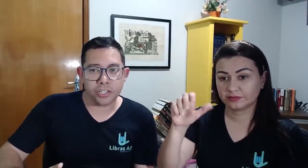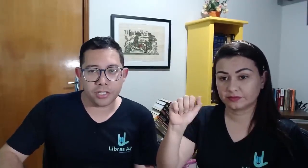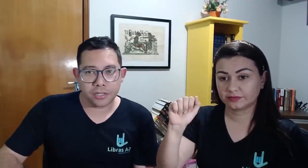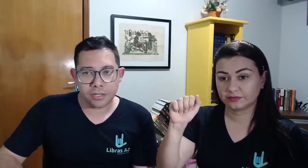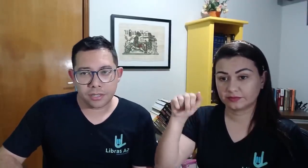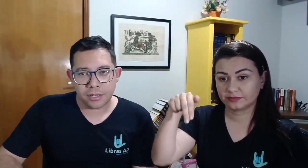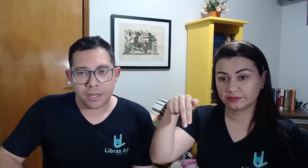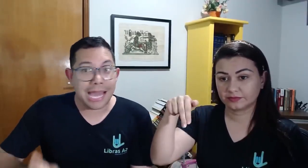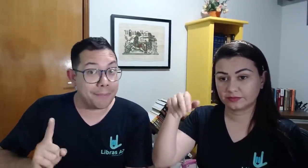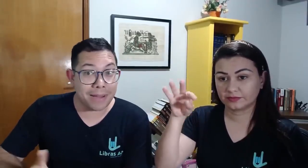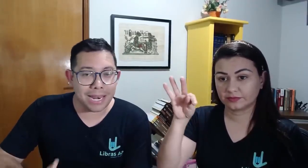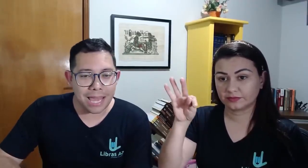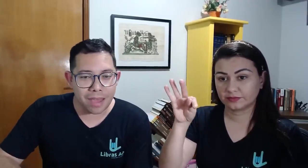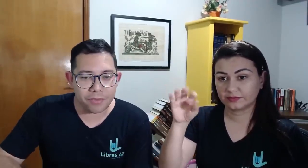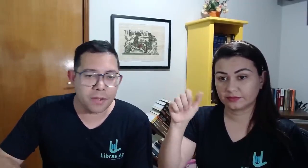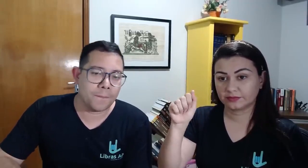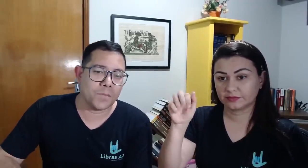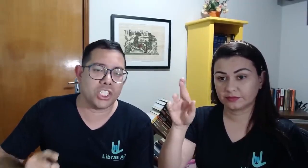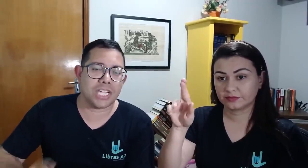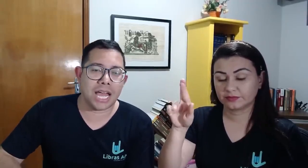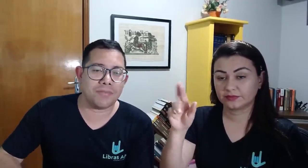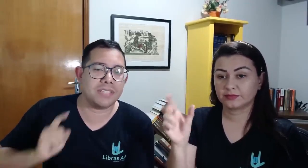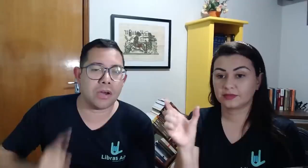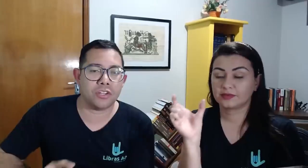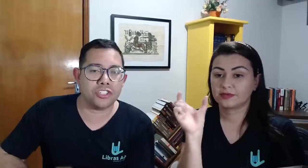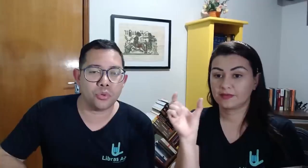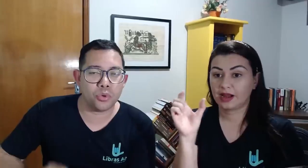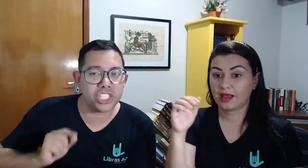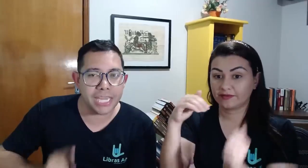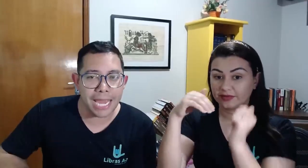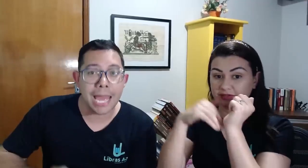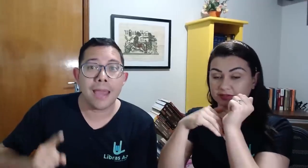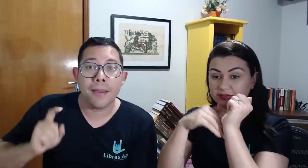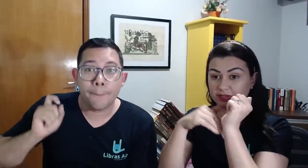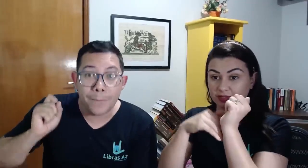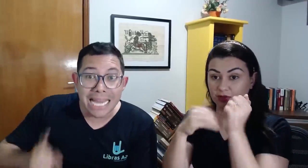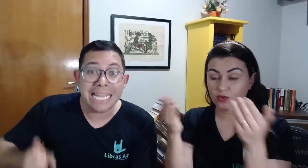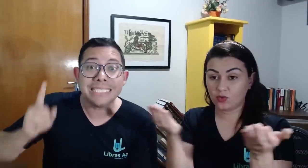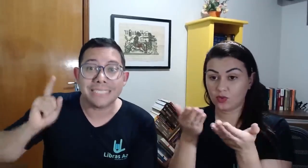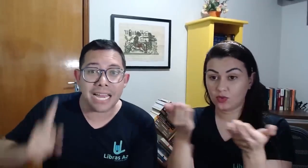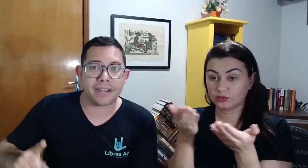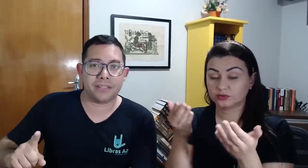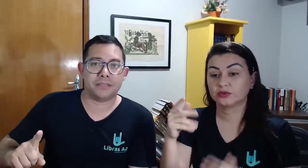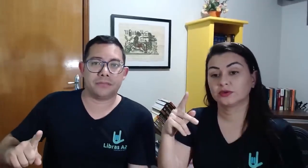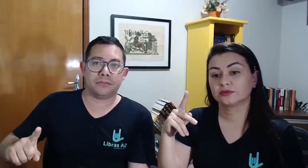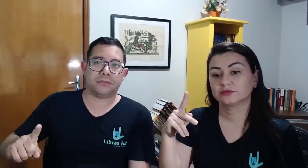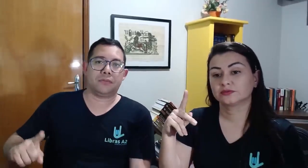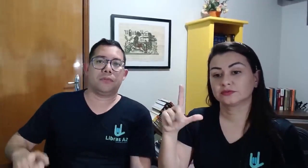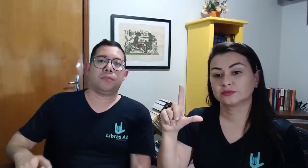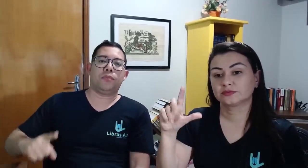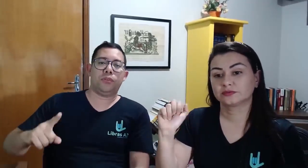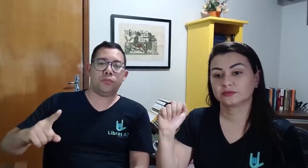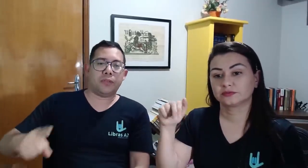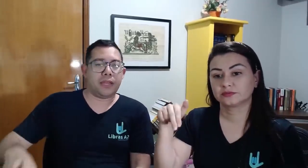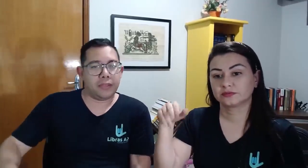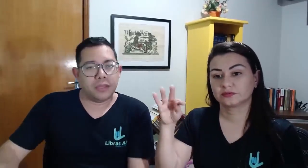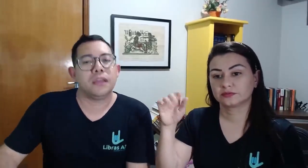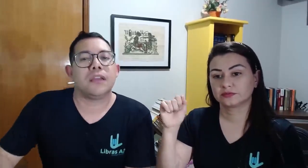repetir. A palavra-chave da aula de hoje é plantar. Muito bem.